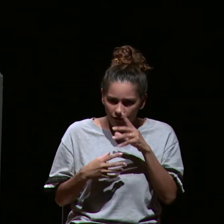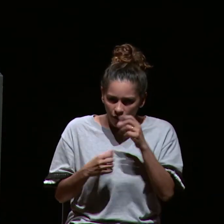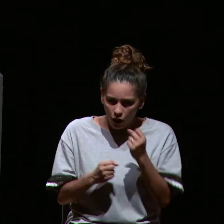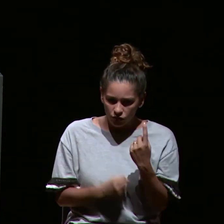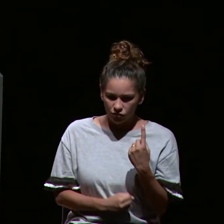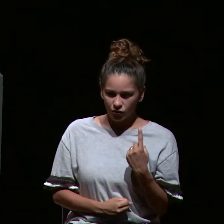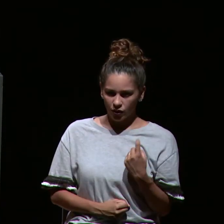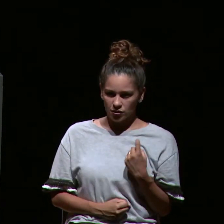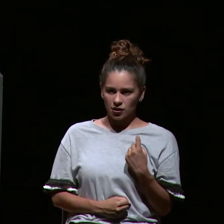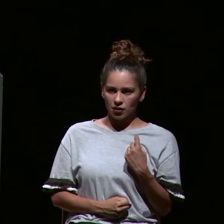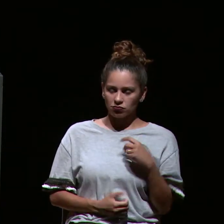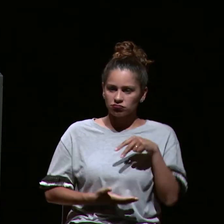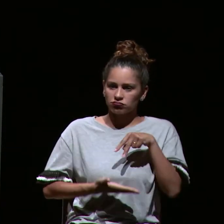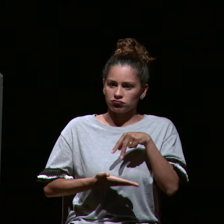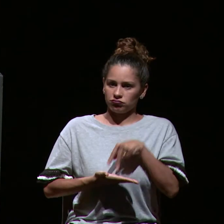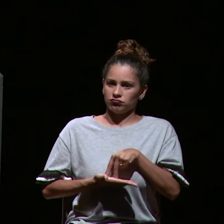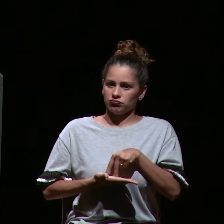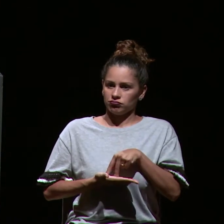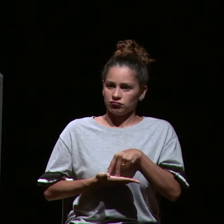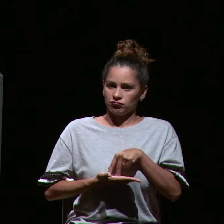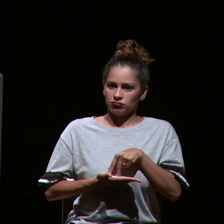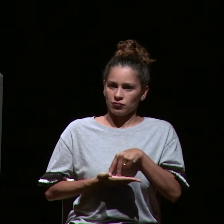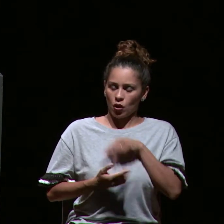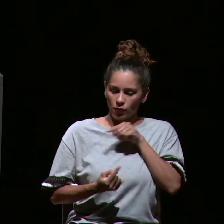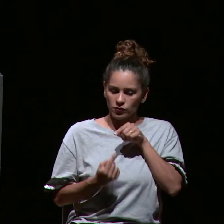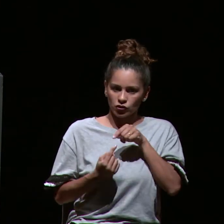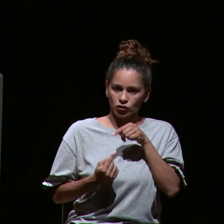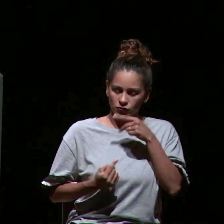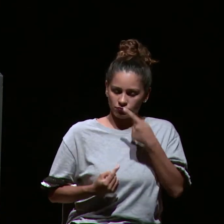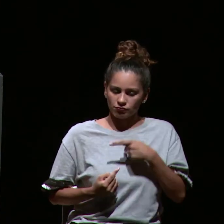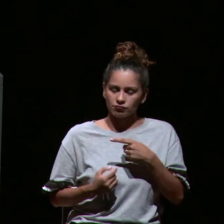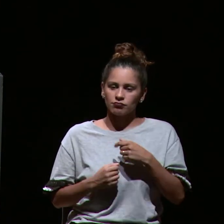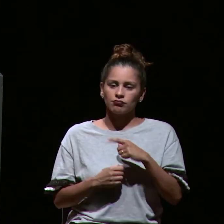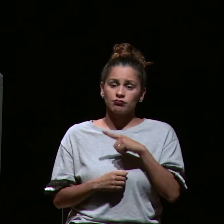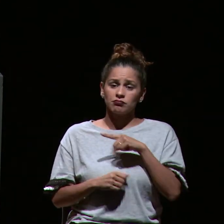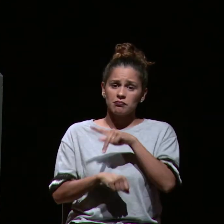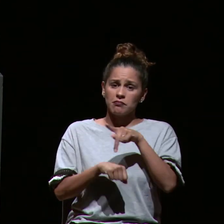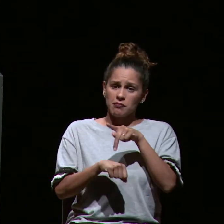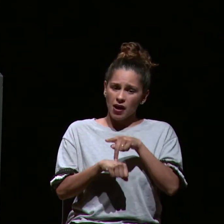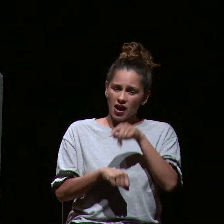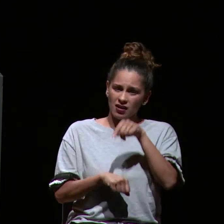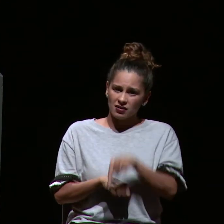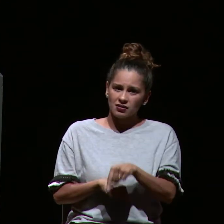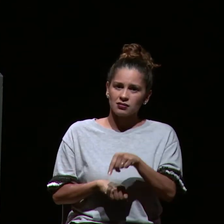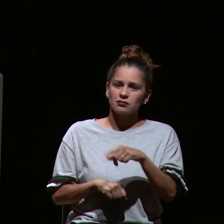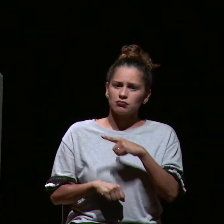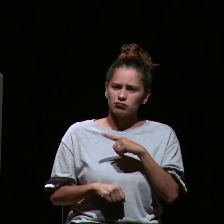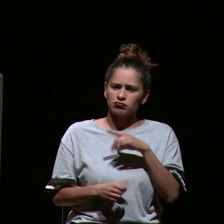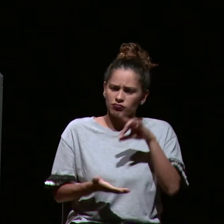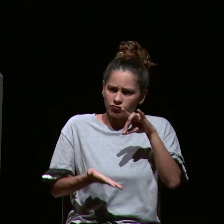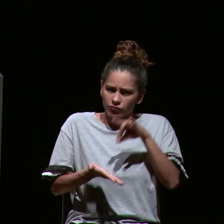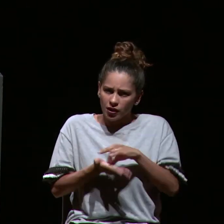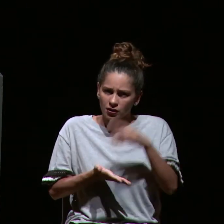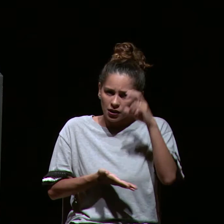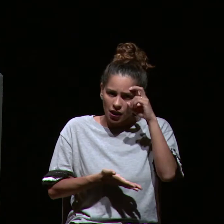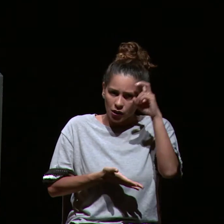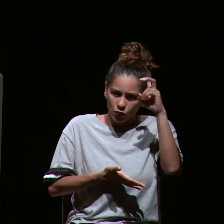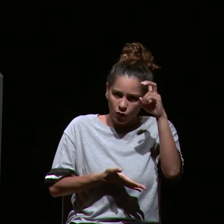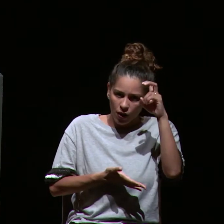papel. Não há nenhum país mais necessitado de verdadeiros intelectuais, no sentido que dê esta palavra, do que o